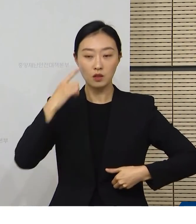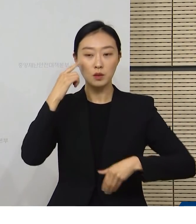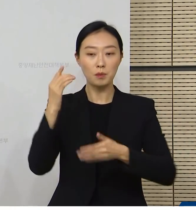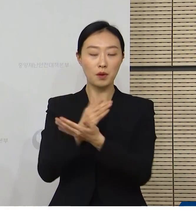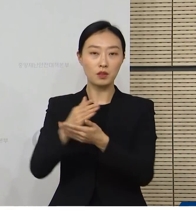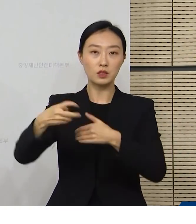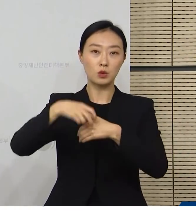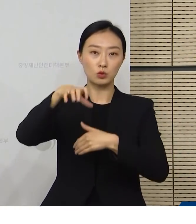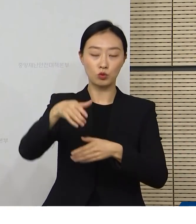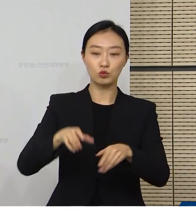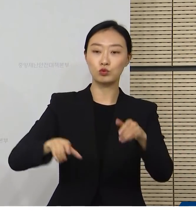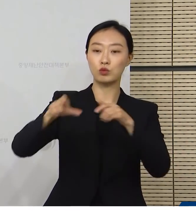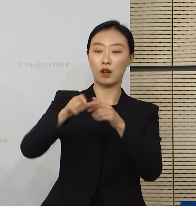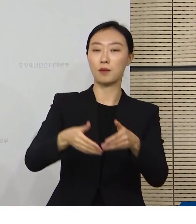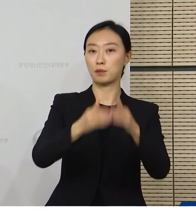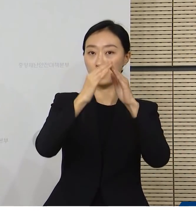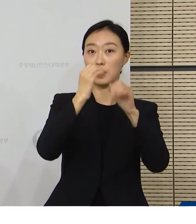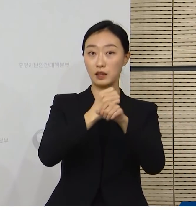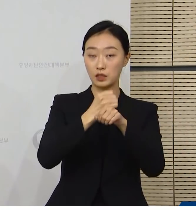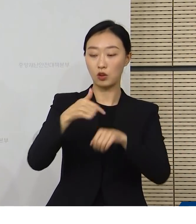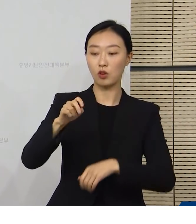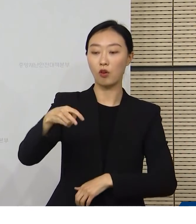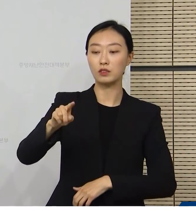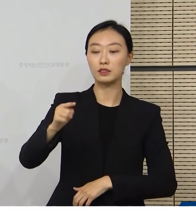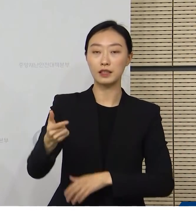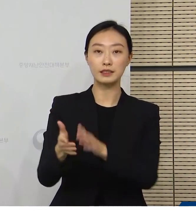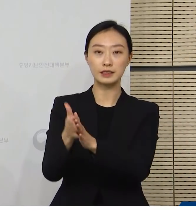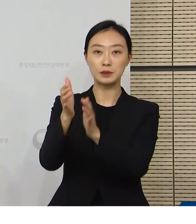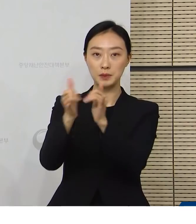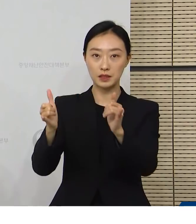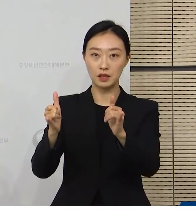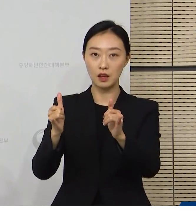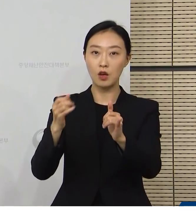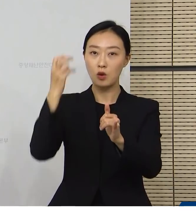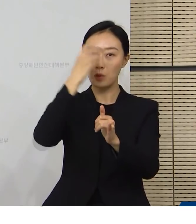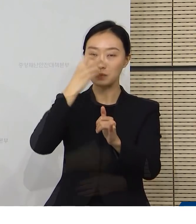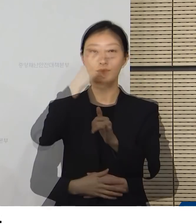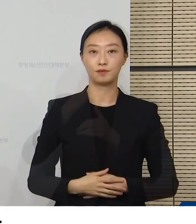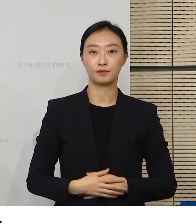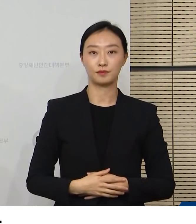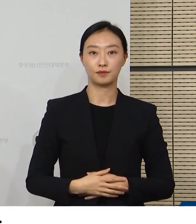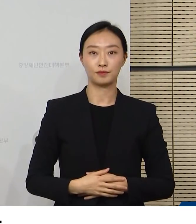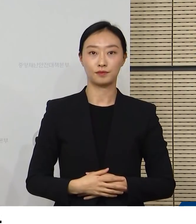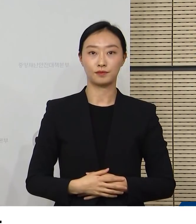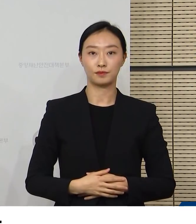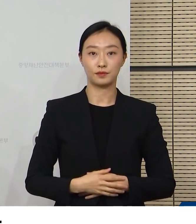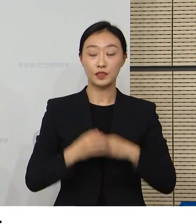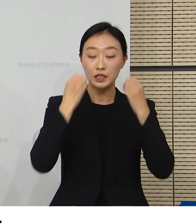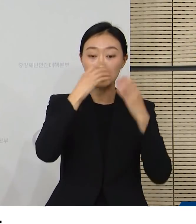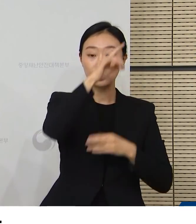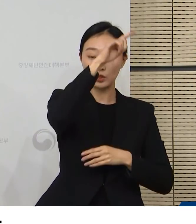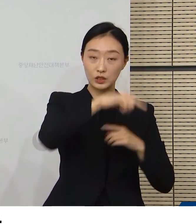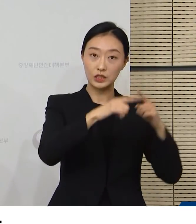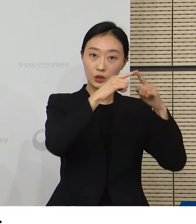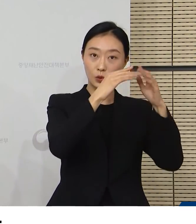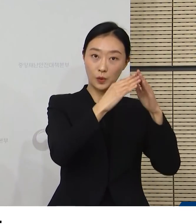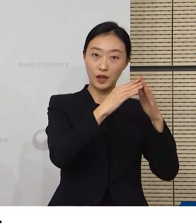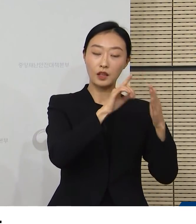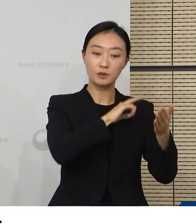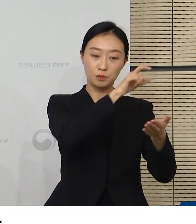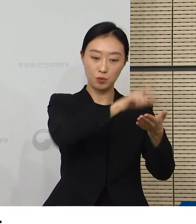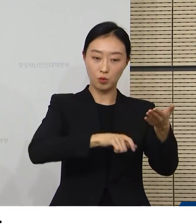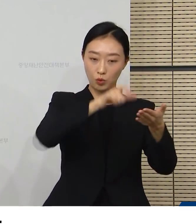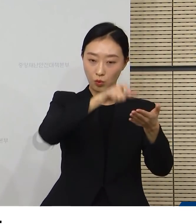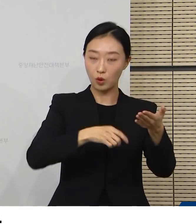추가 설치하여 경산 시민에 대한 진단검사를 확대할 예정입니다. 신천지 교회 신도 조사에